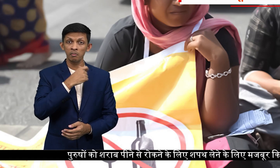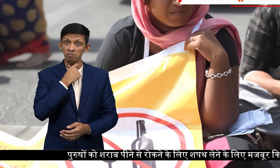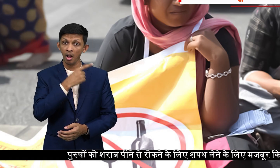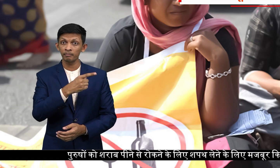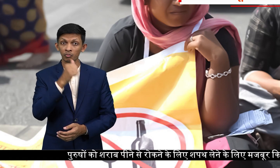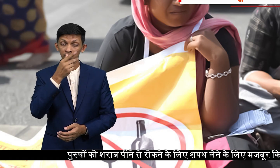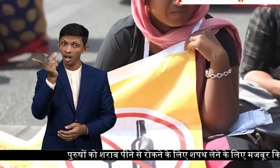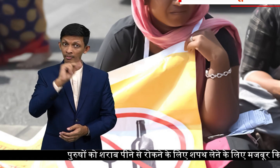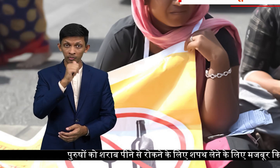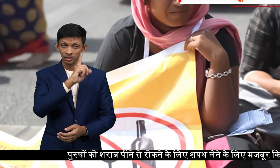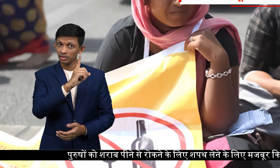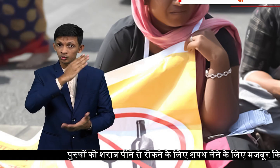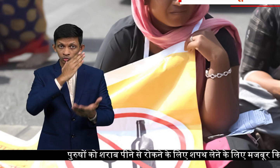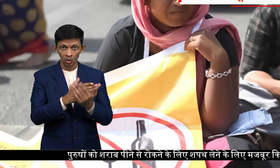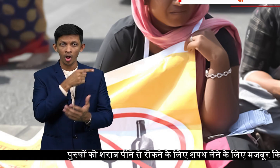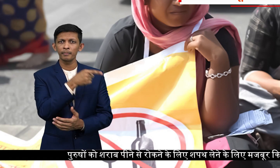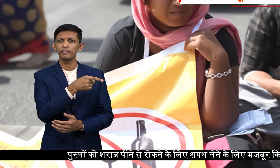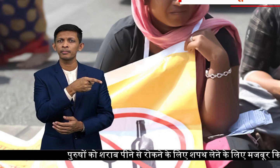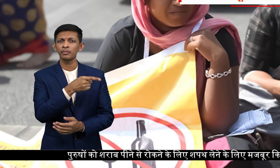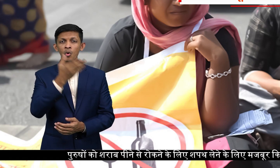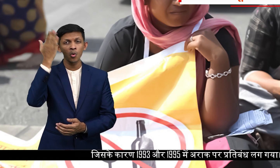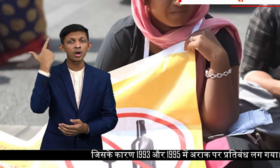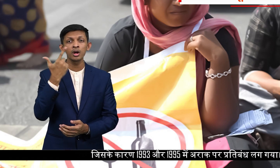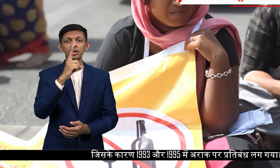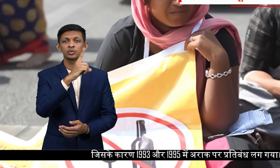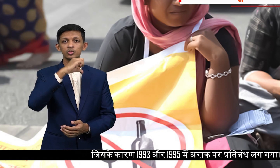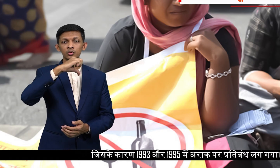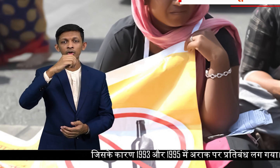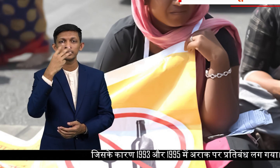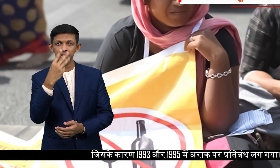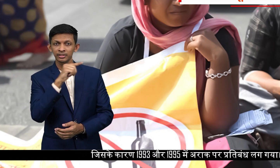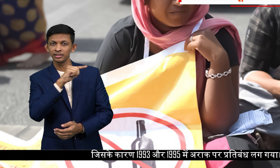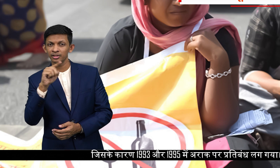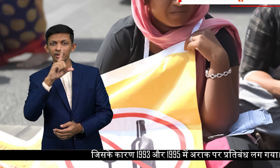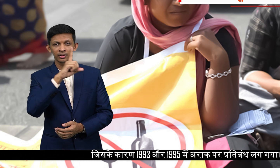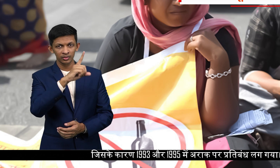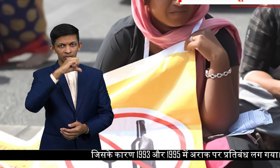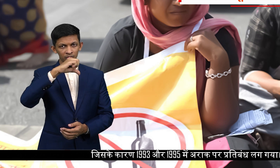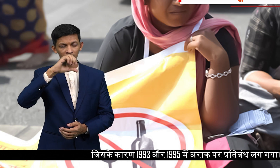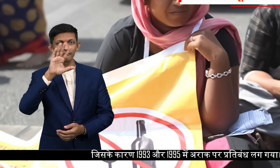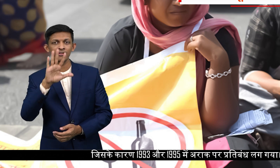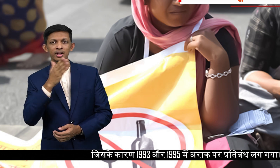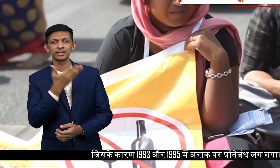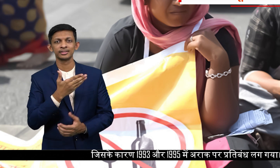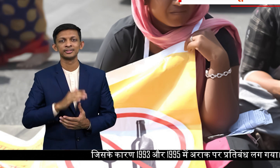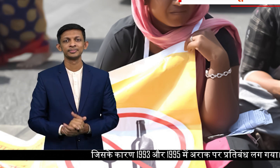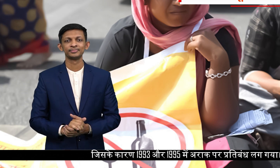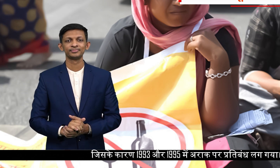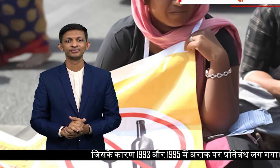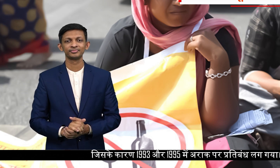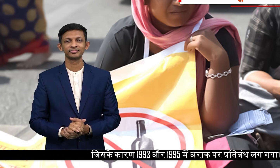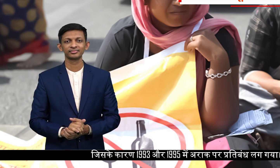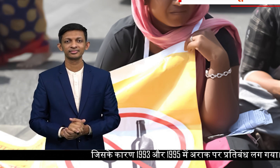लिए शपथ लेने के लिए मजबूर किया गया, जिसके कारण 1993 और 1995 में